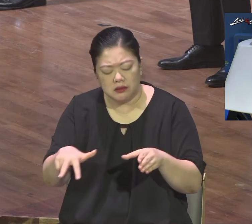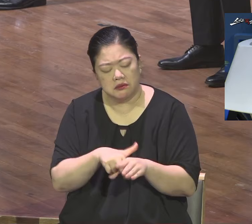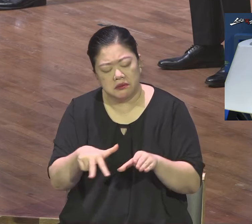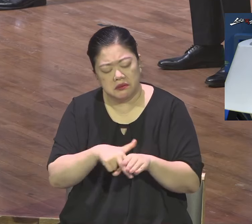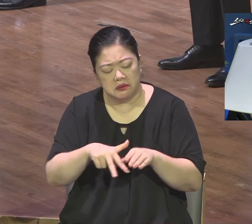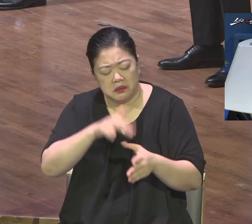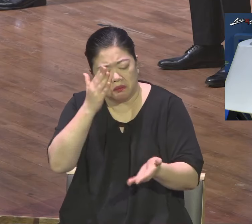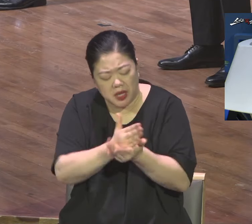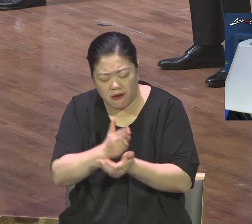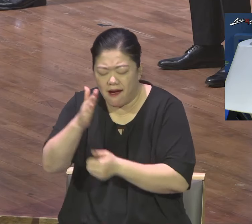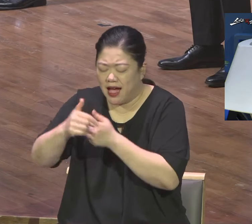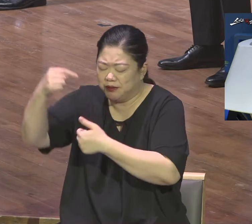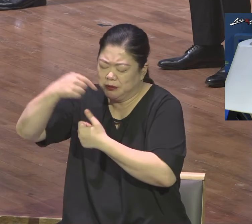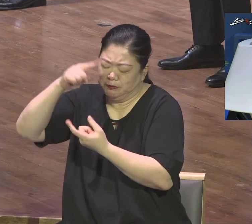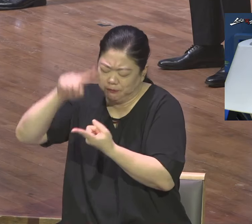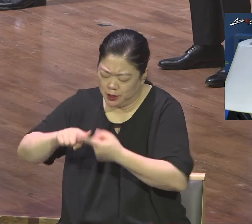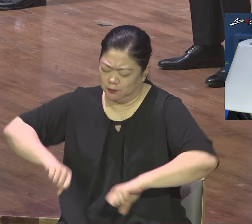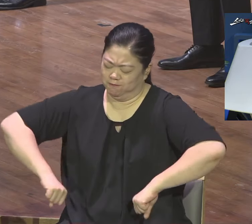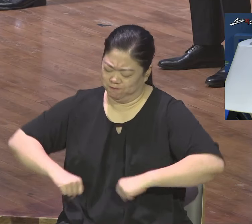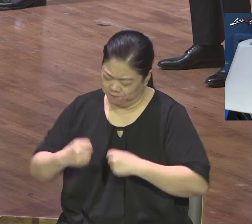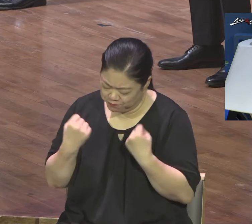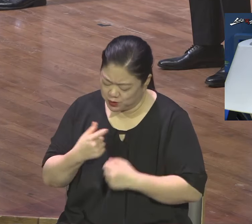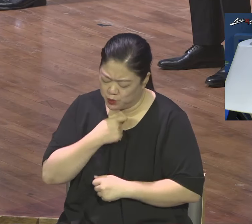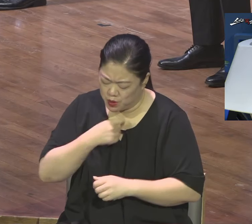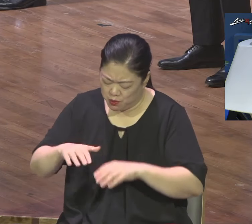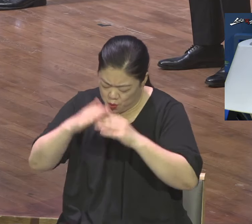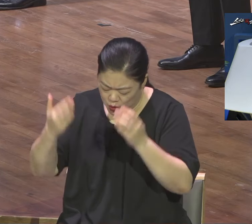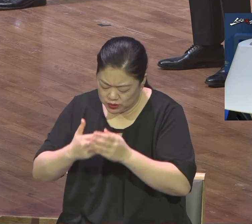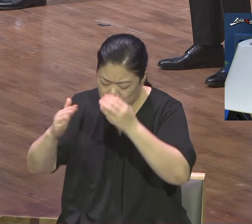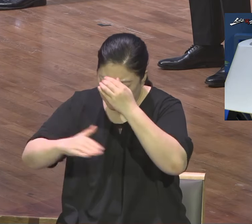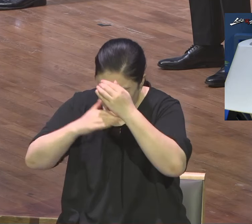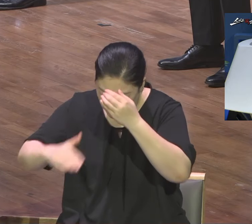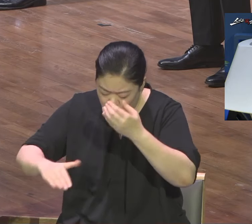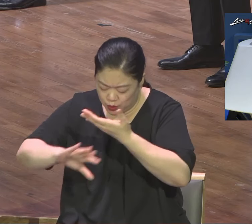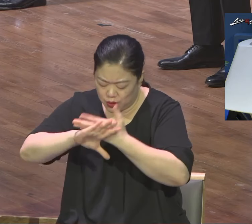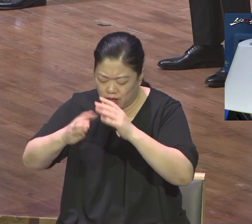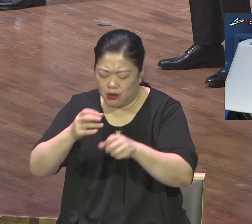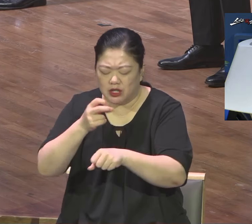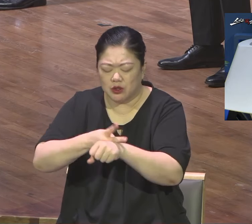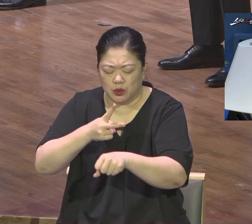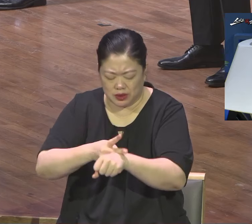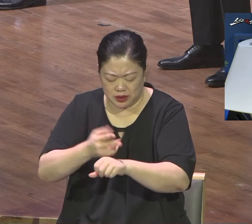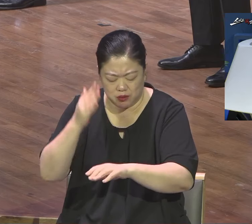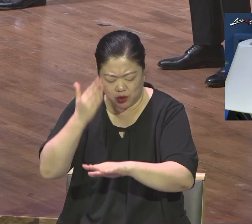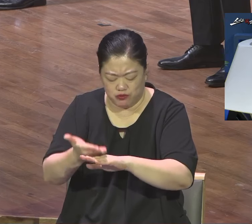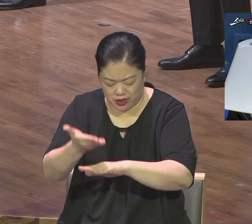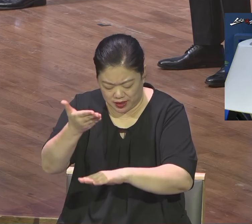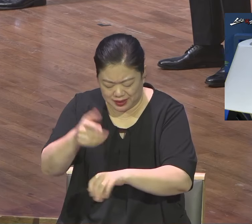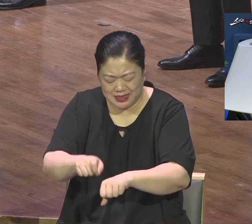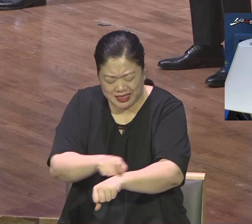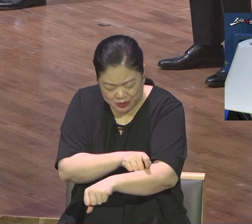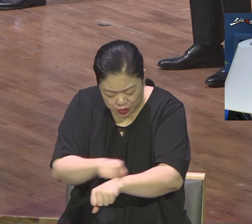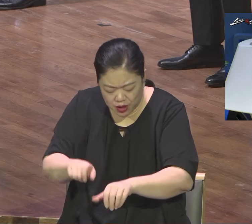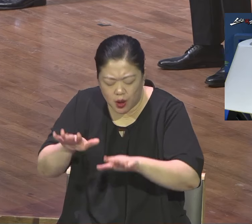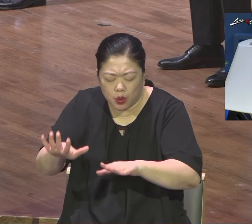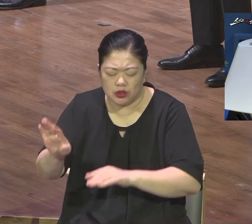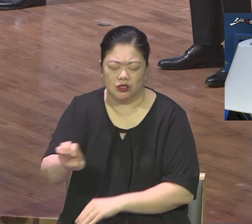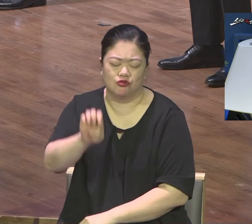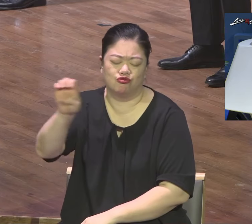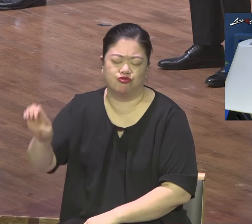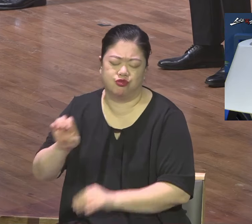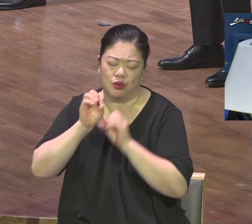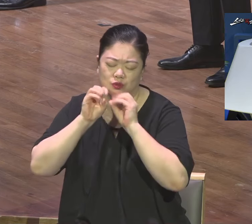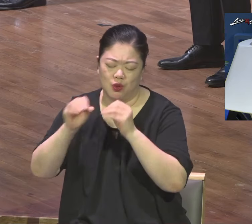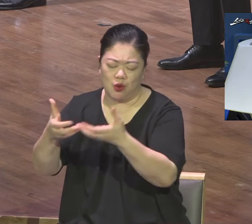뜻과 계획에 순종하기 원하는 우리 예원의 성도님들, 선교사님들 머리머리 위해 특별히 기관 특송으로 하나님께 영광 돌릴